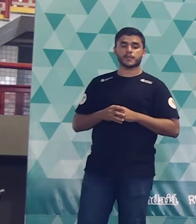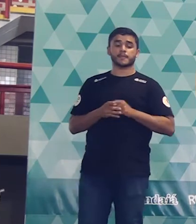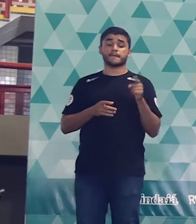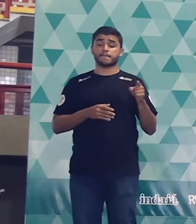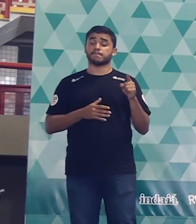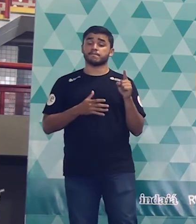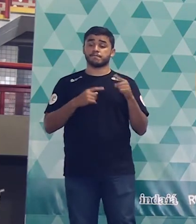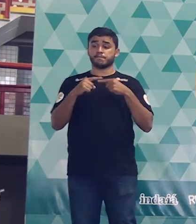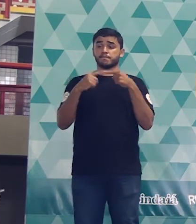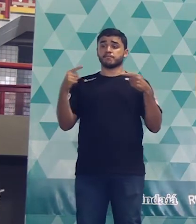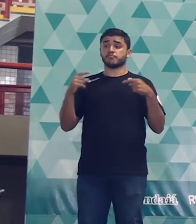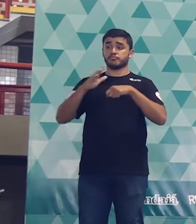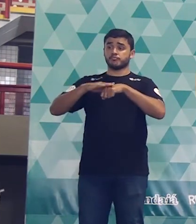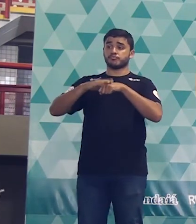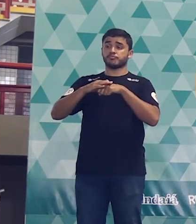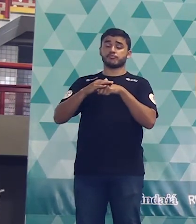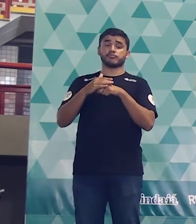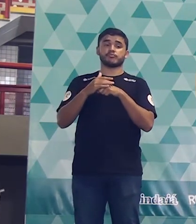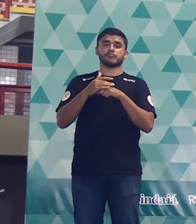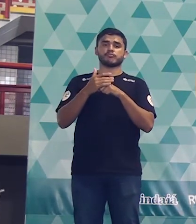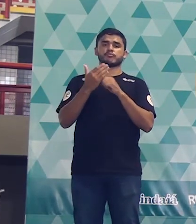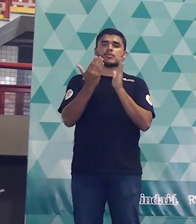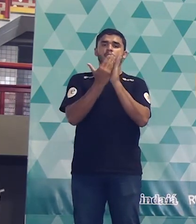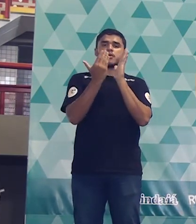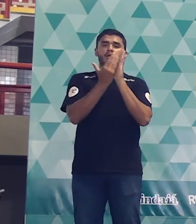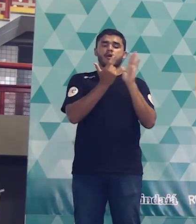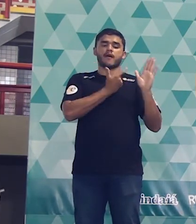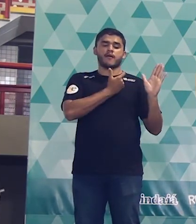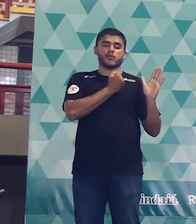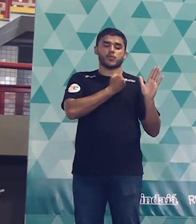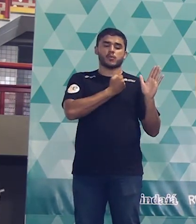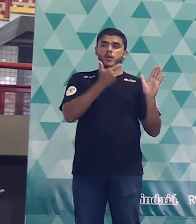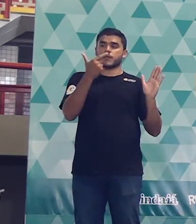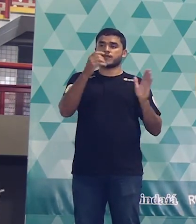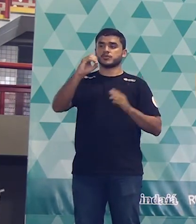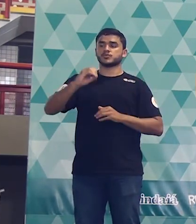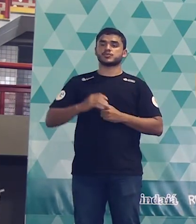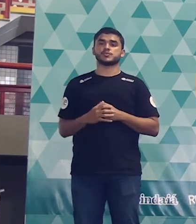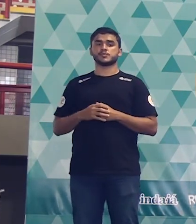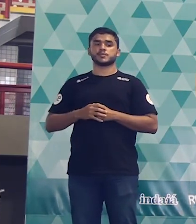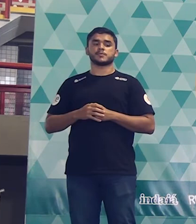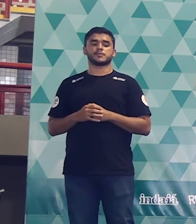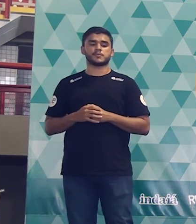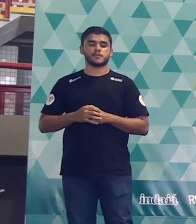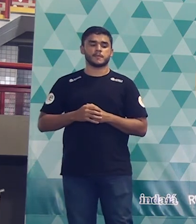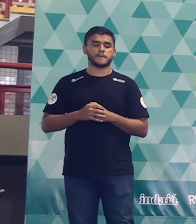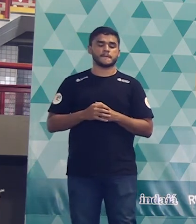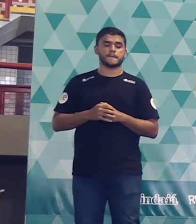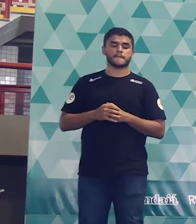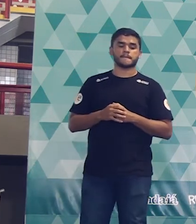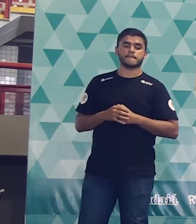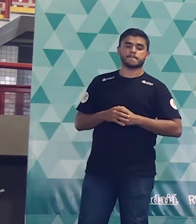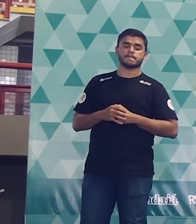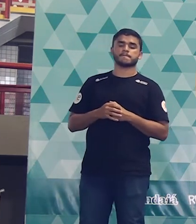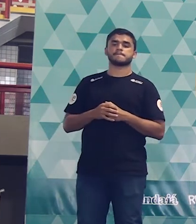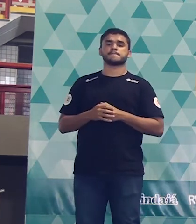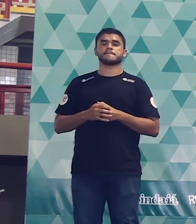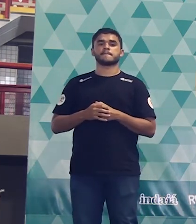está aí, tá? Na página 20, nós encontramos aí procedimento de leitura. Esse aí, letra A, foi o que eu chamei de 1